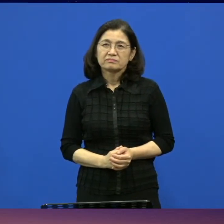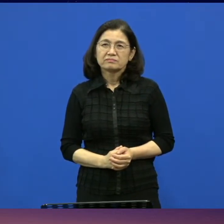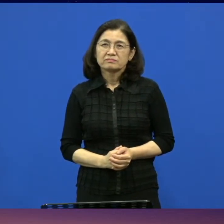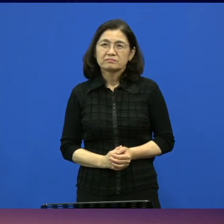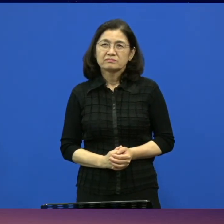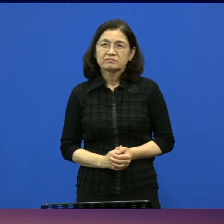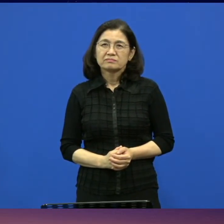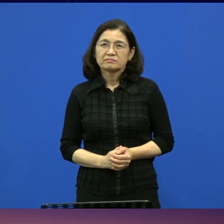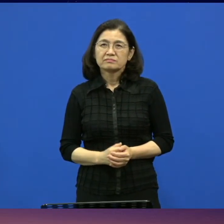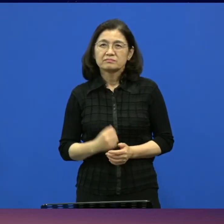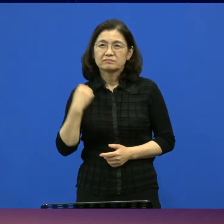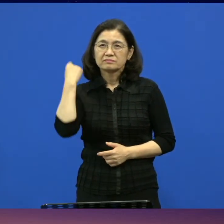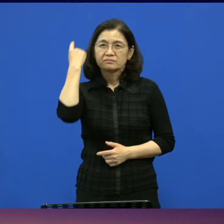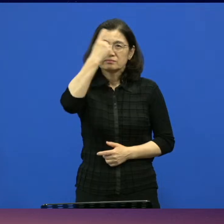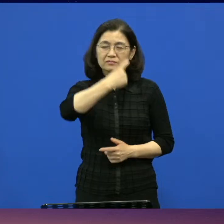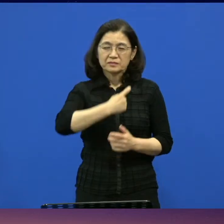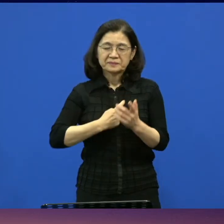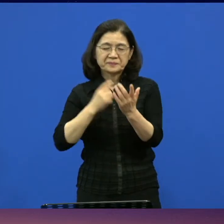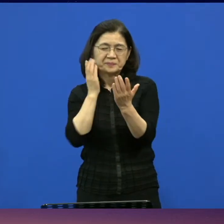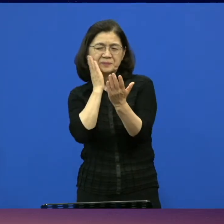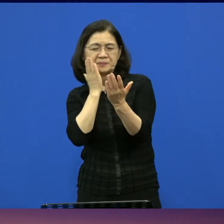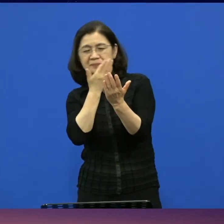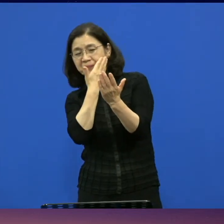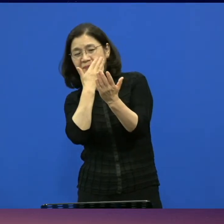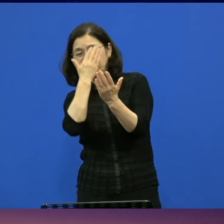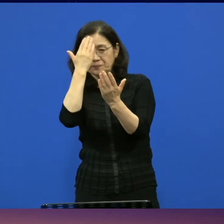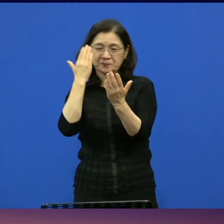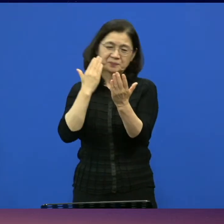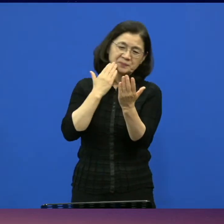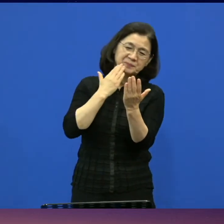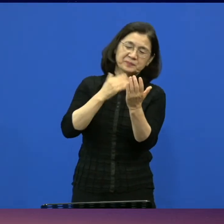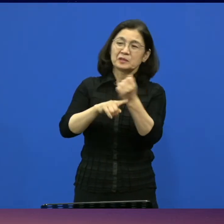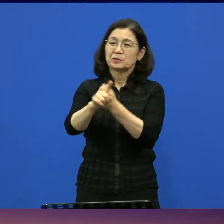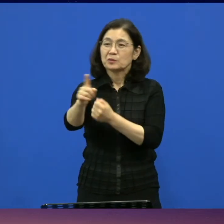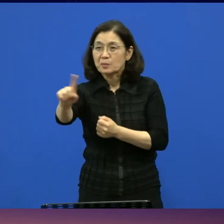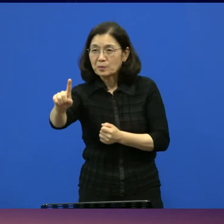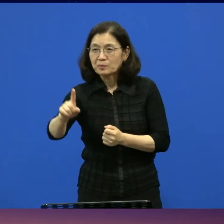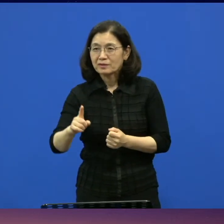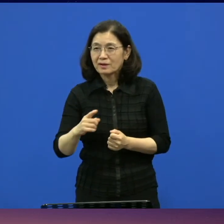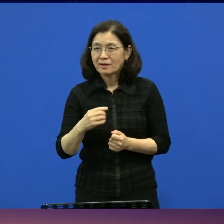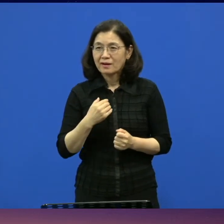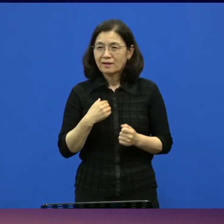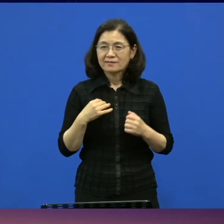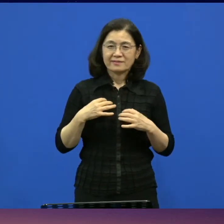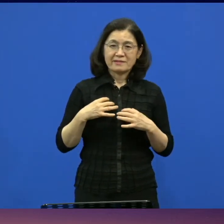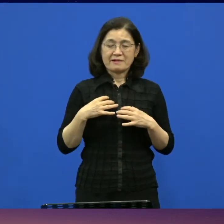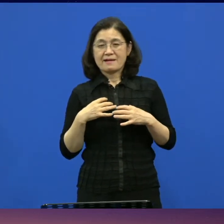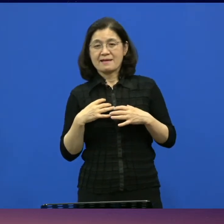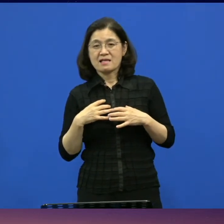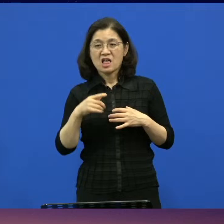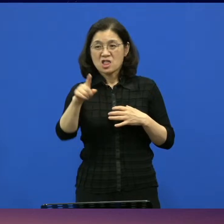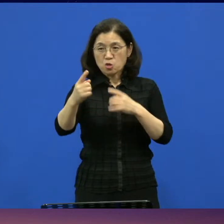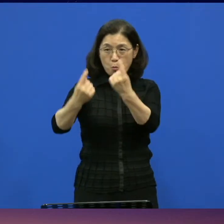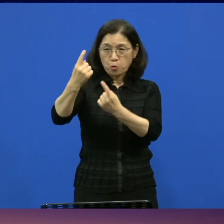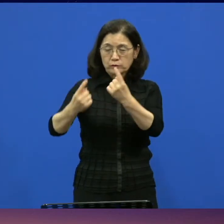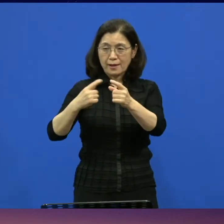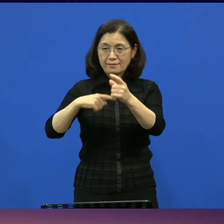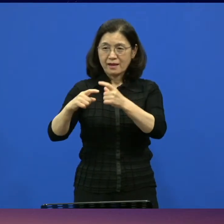외모를 막 꾸미는 여기도 내가 너보다 더 잘났다는 거잖아요, 여러분. 더 잘났다는 거잖아요.